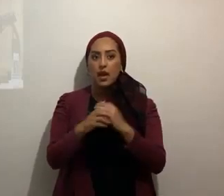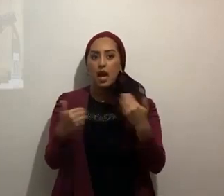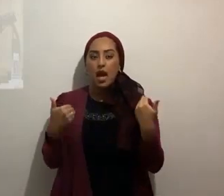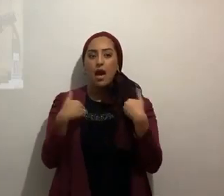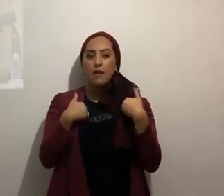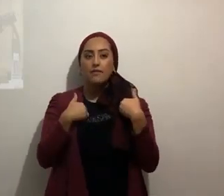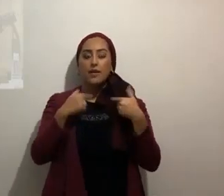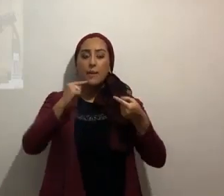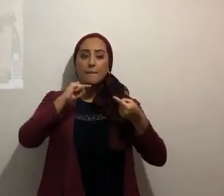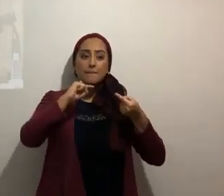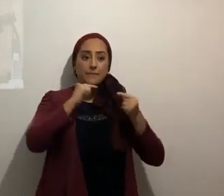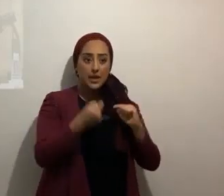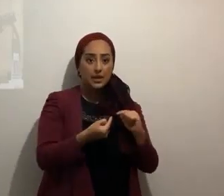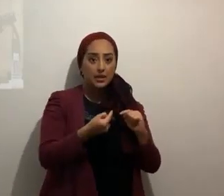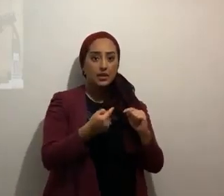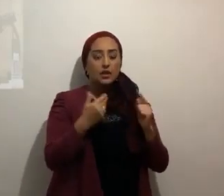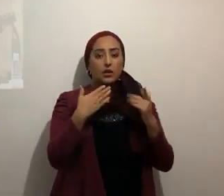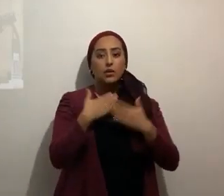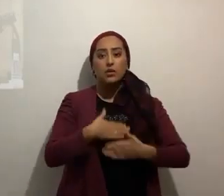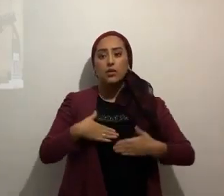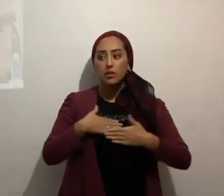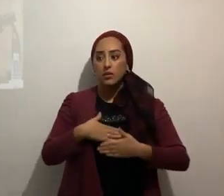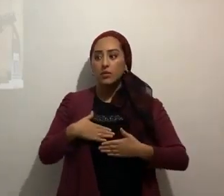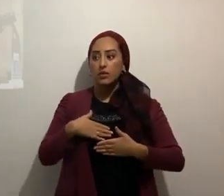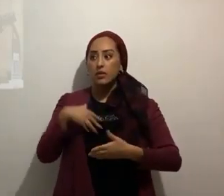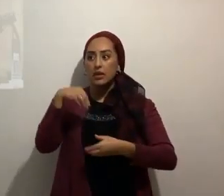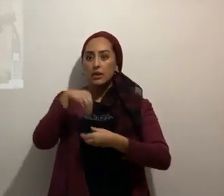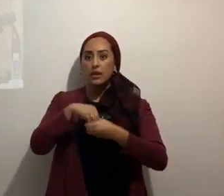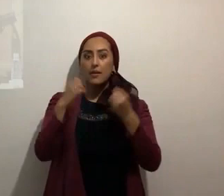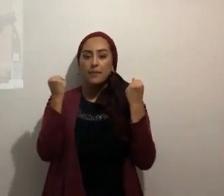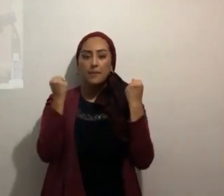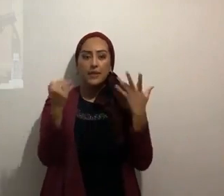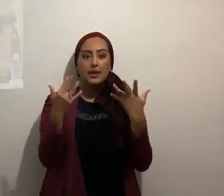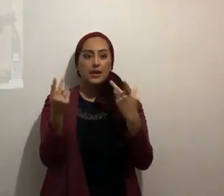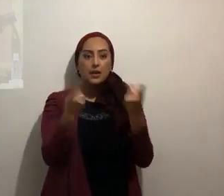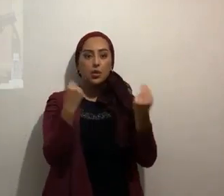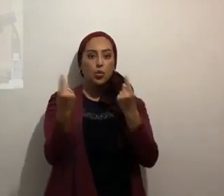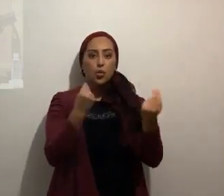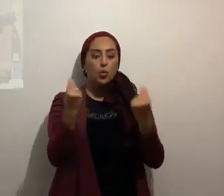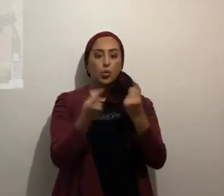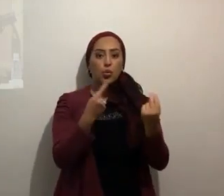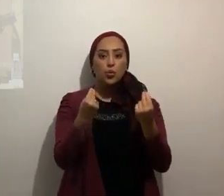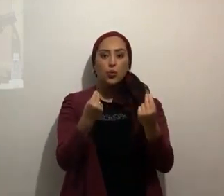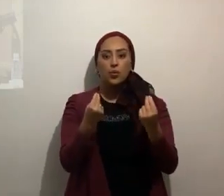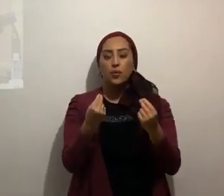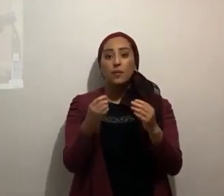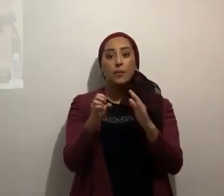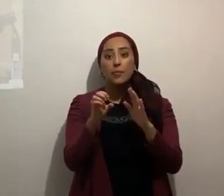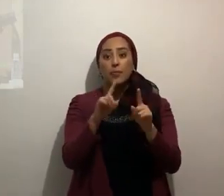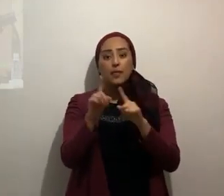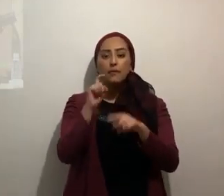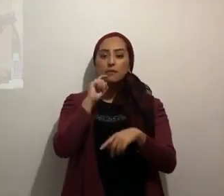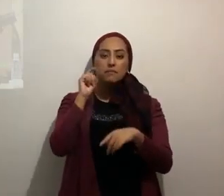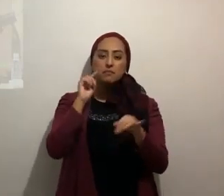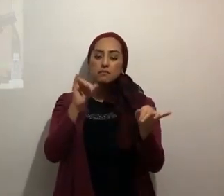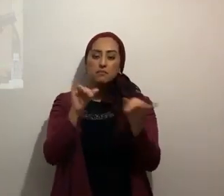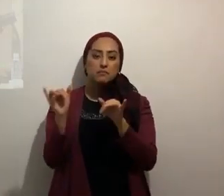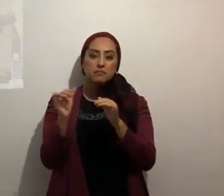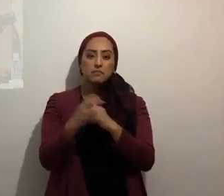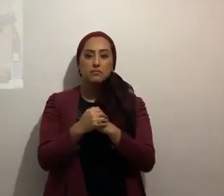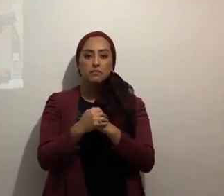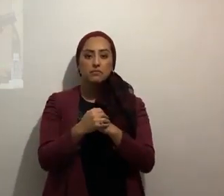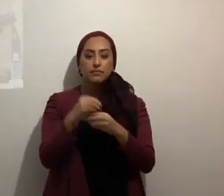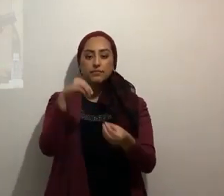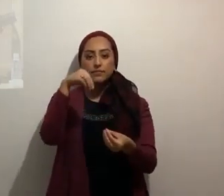tendrán dolor placentero en muchas actividades que hagan, inclusive las sexuales, en